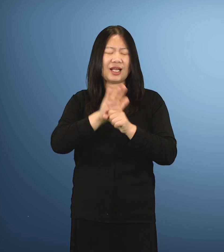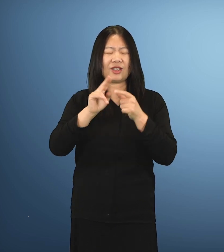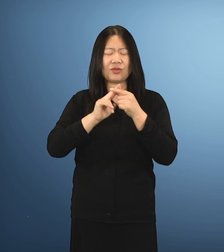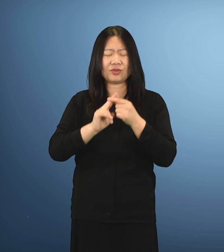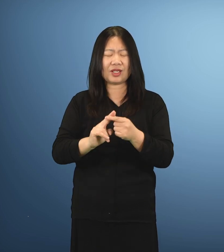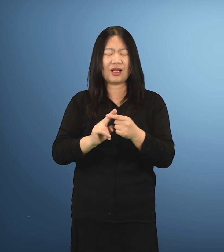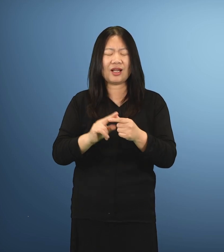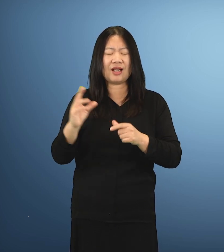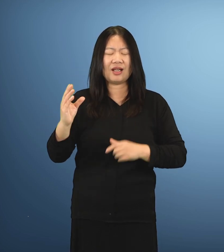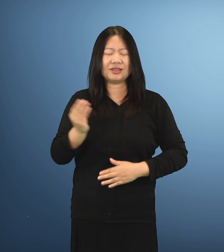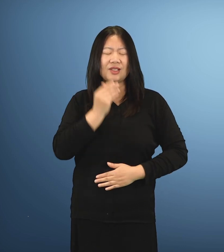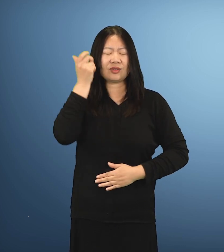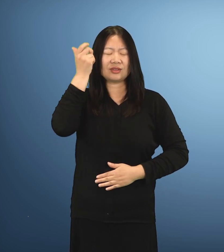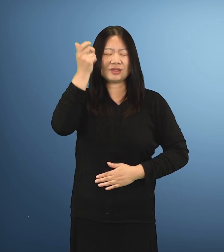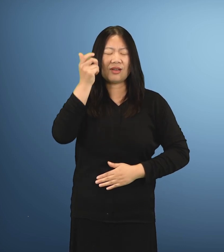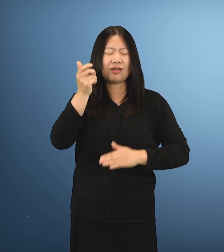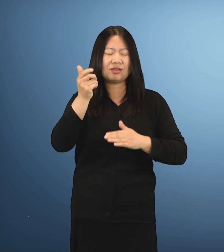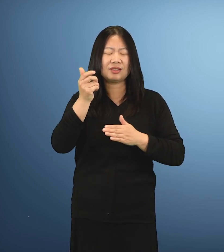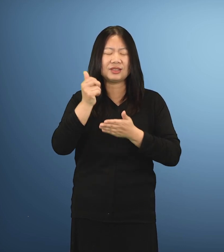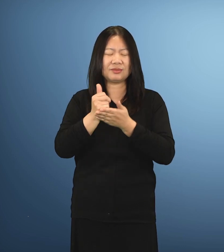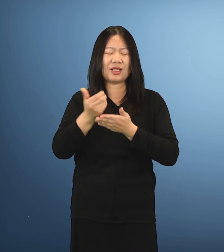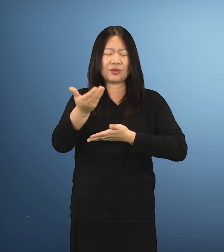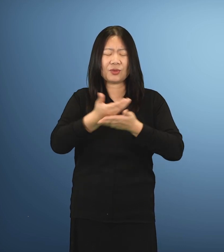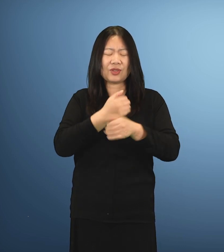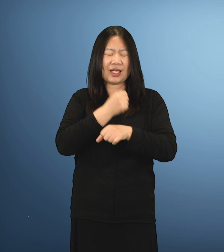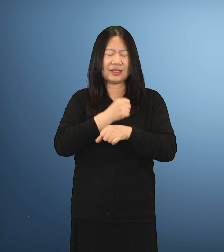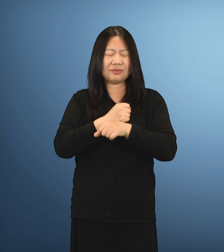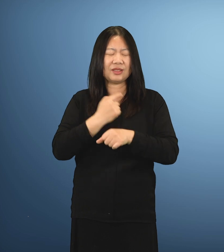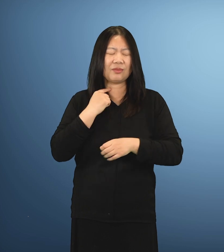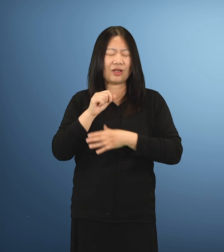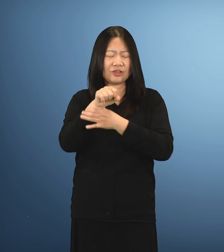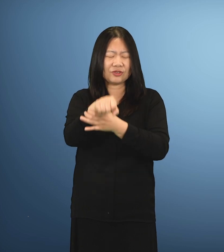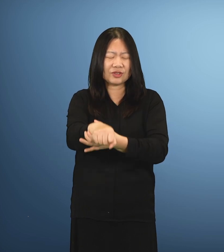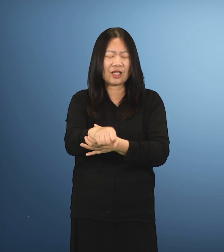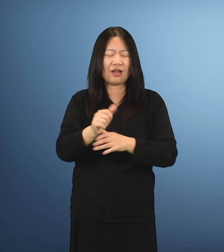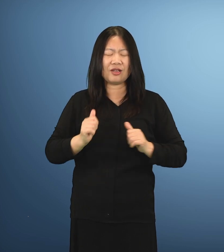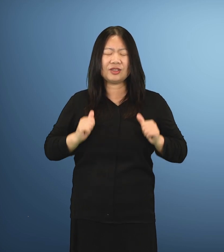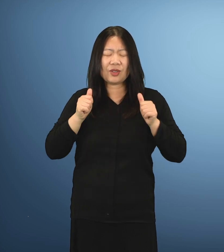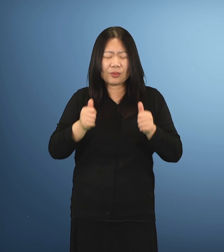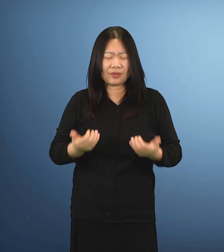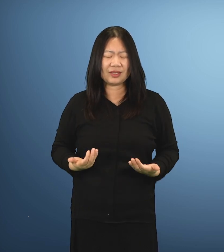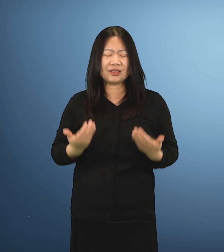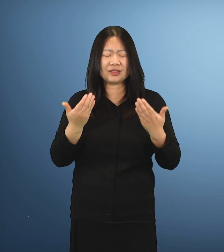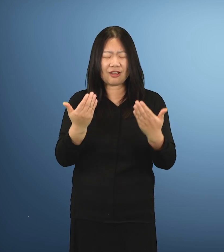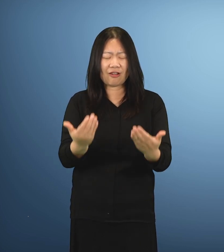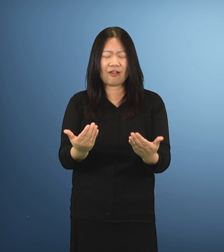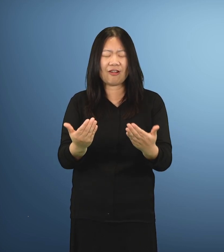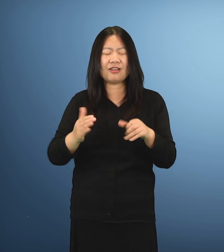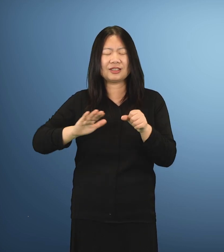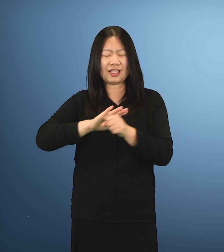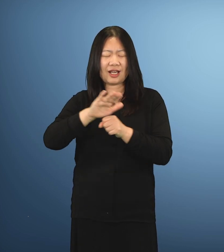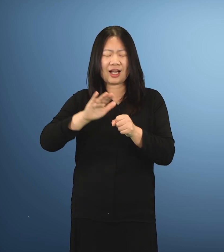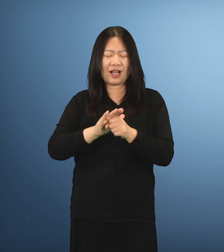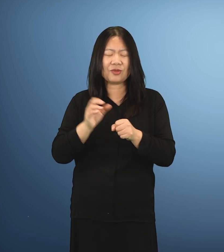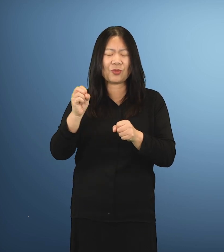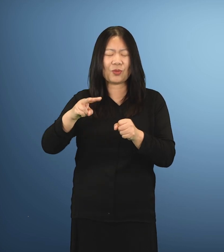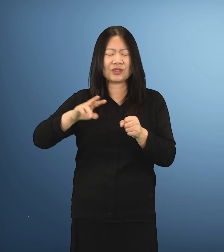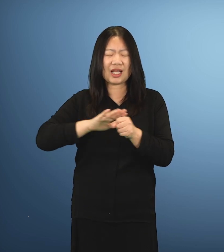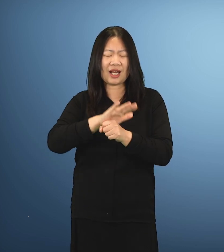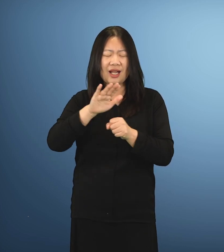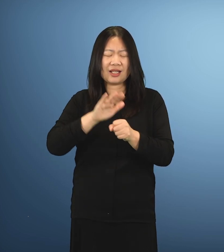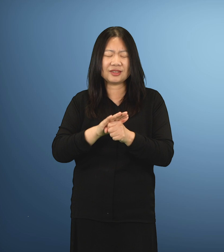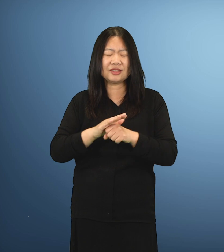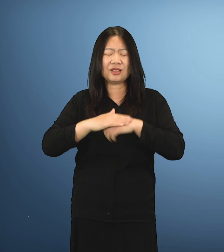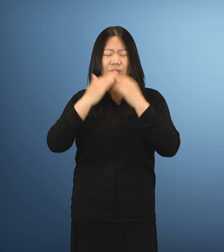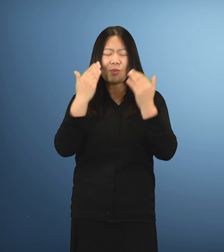사랑과 성령님의 교통하심이 머리 숙여 경배를 드리는 사랑하고 사랑하는